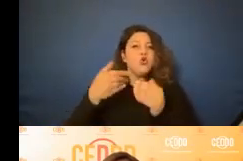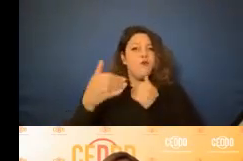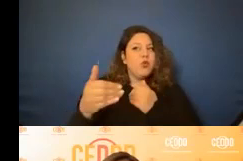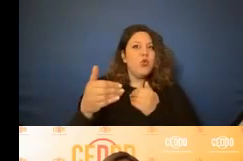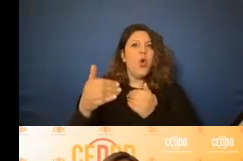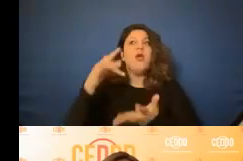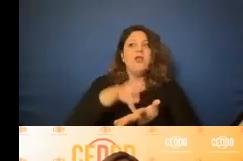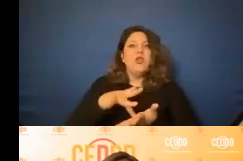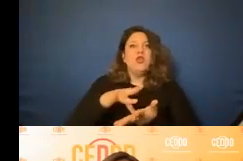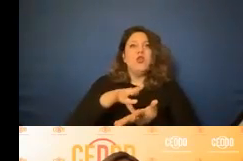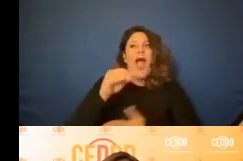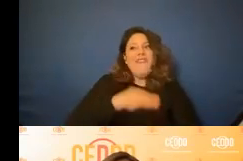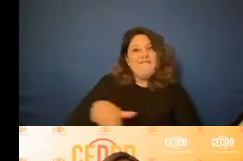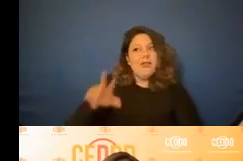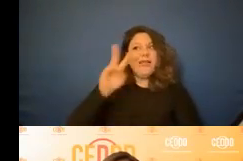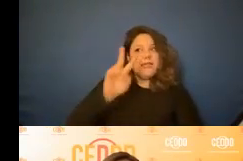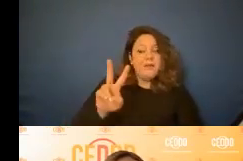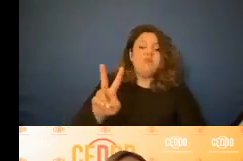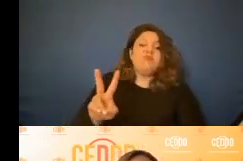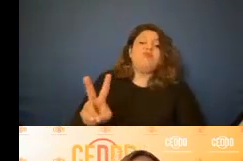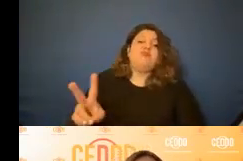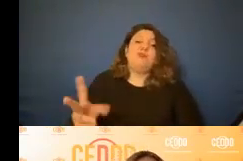la intencionalidad